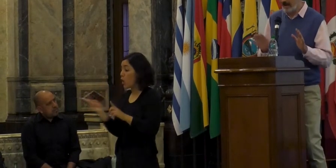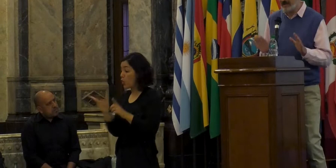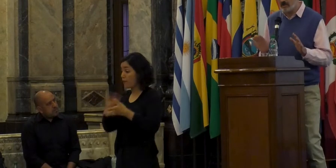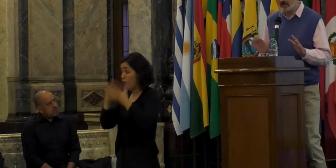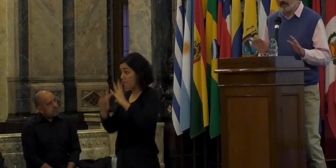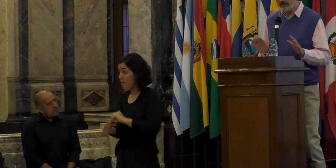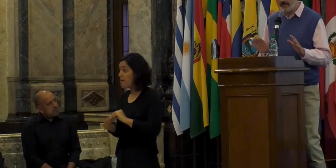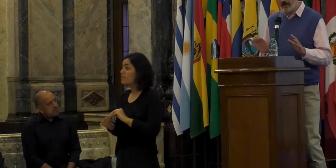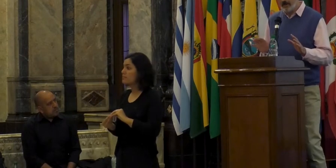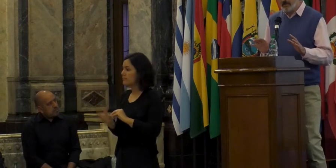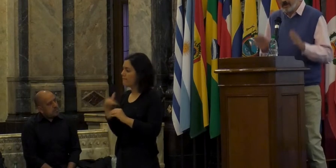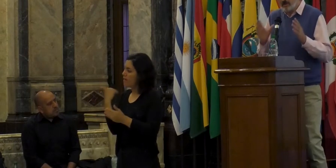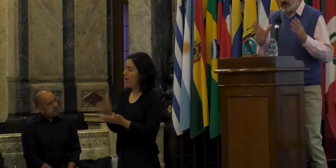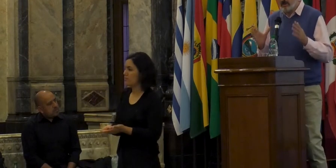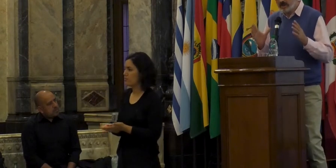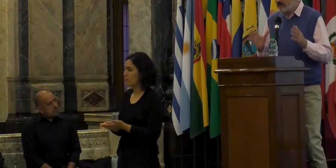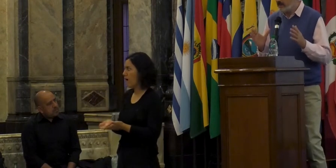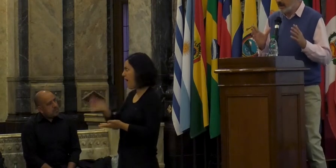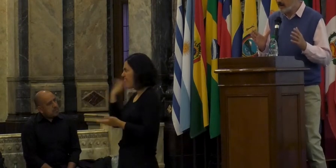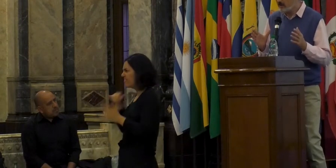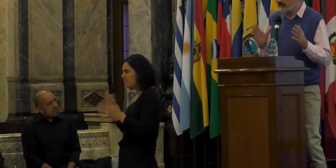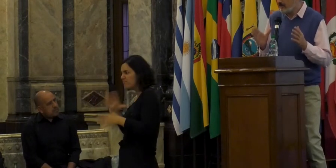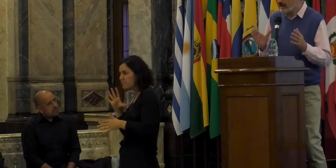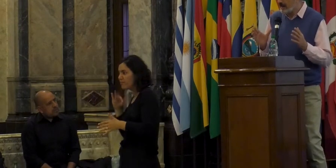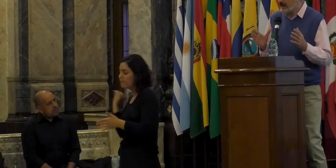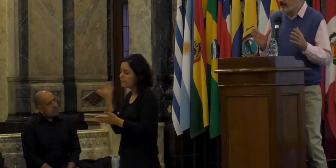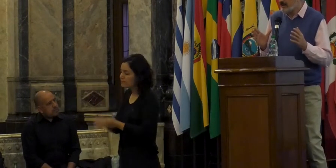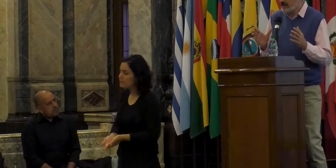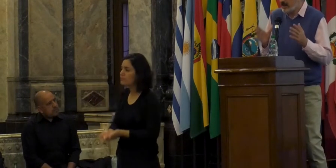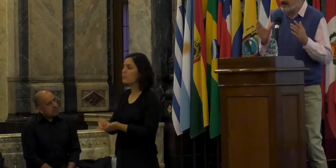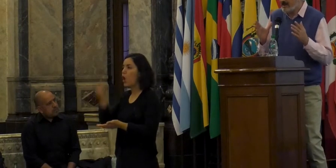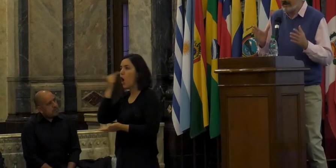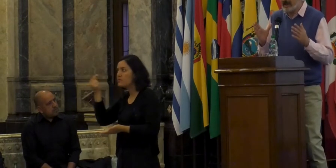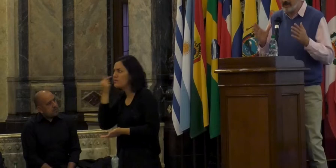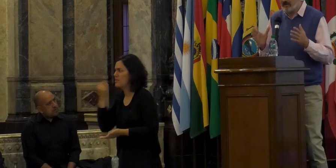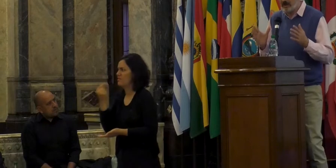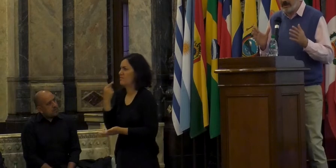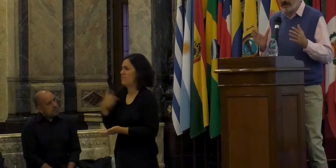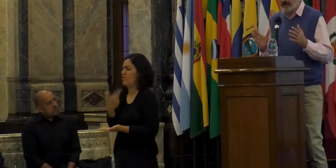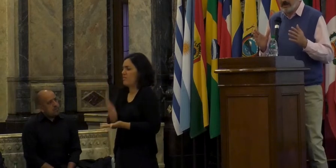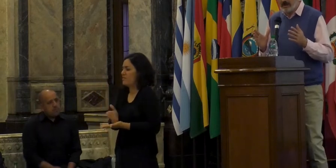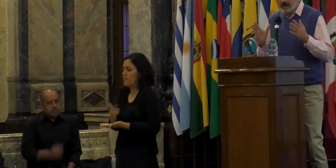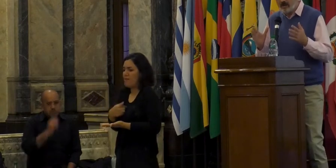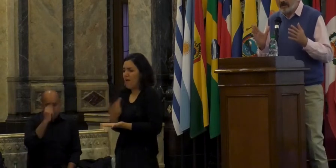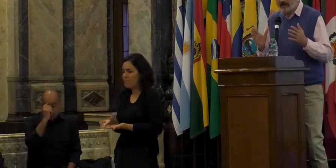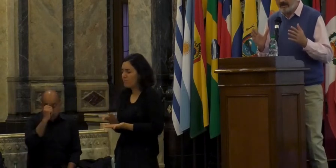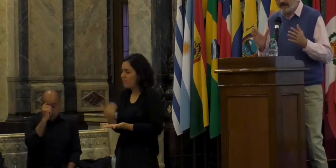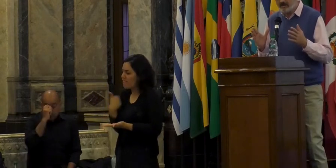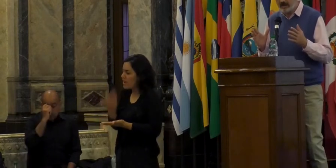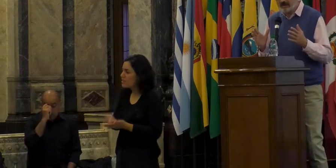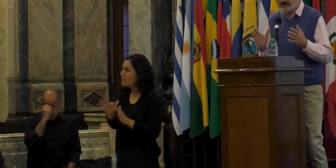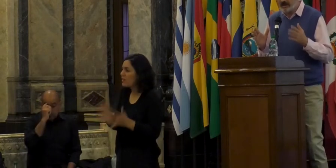de un fracaso. Vienen de una conciencia de fracaso disciplinar en el sentido de que estaban dejando fuera la lógica